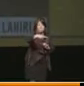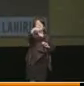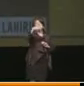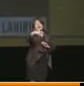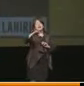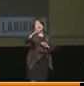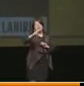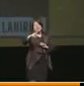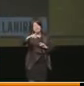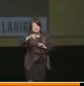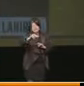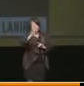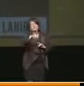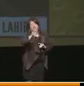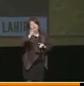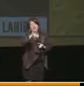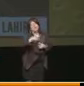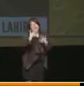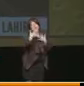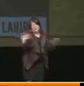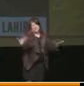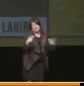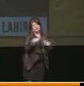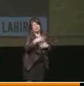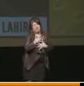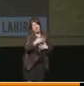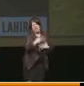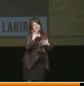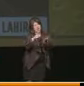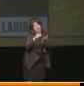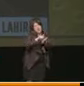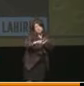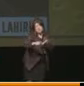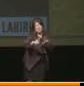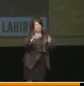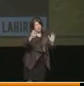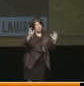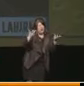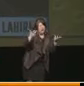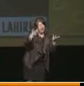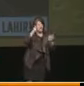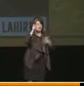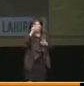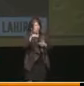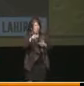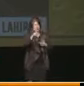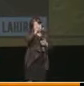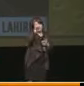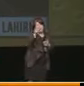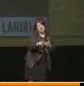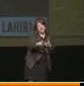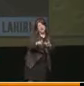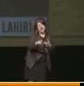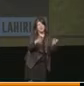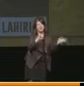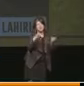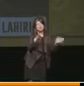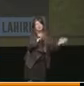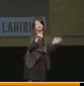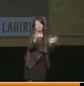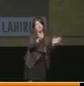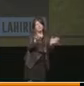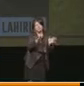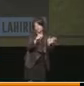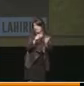Pulitzer è una grande amante della letteratura dell'arte della cultura italiana alla letteratura italiana del novecento Giun Palairi ha dedicato